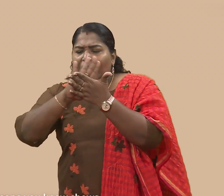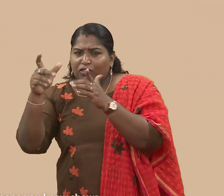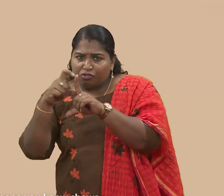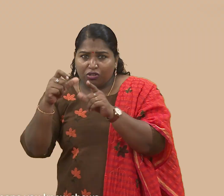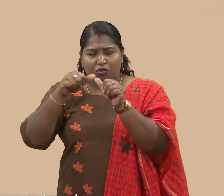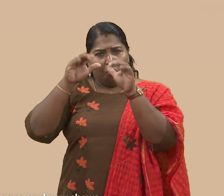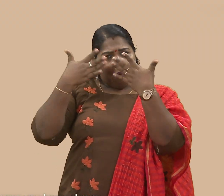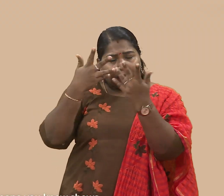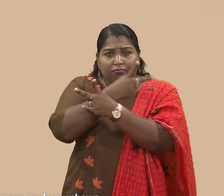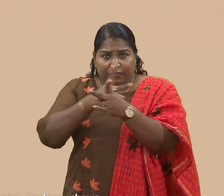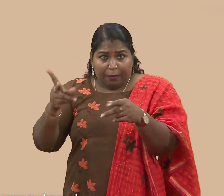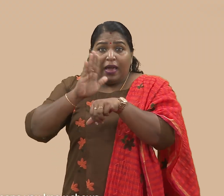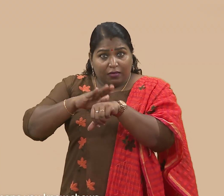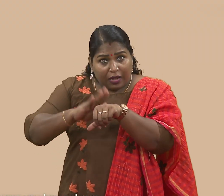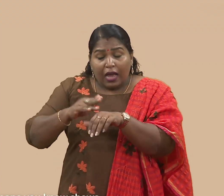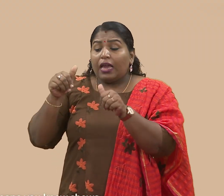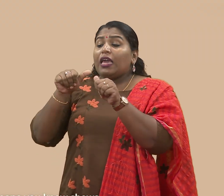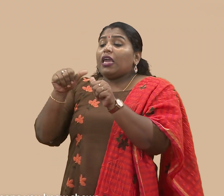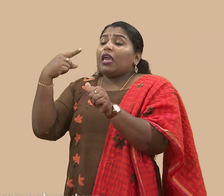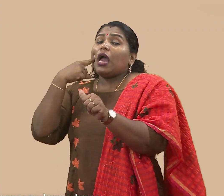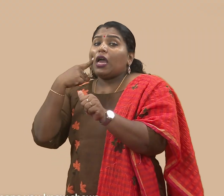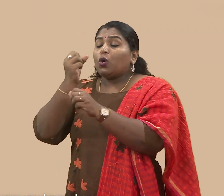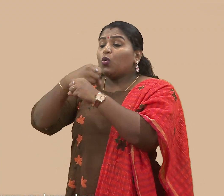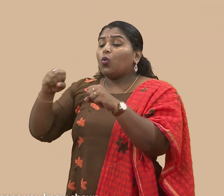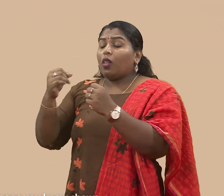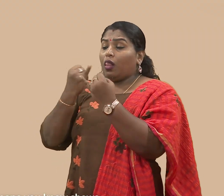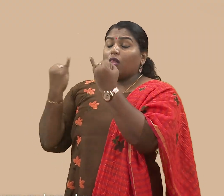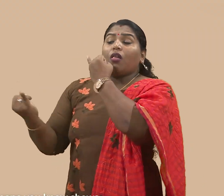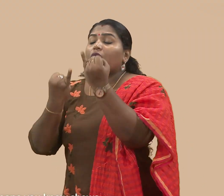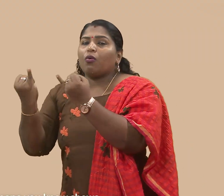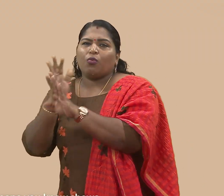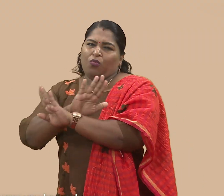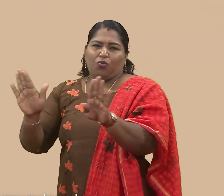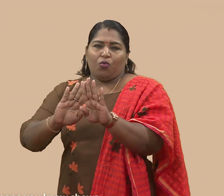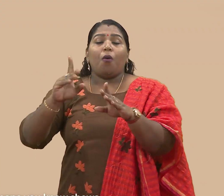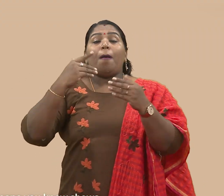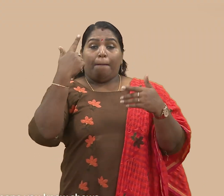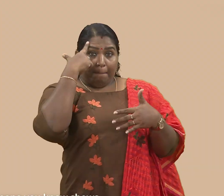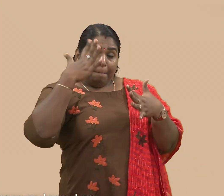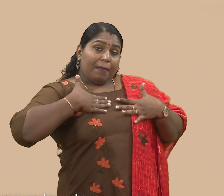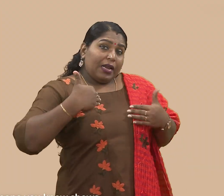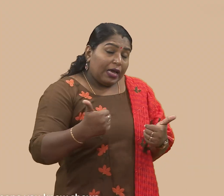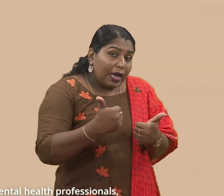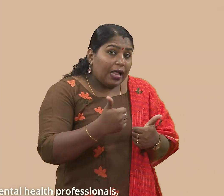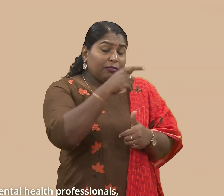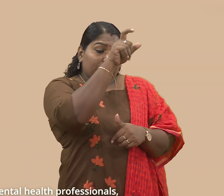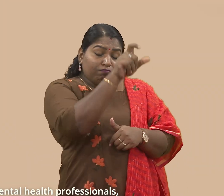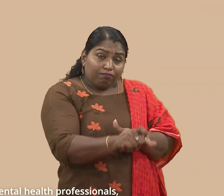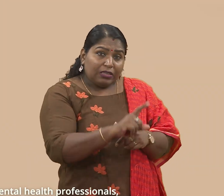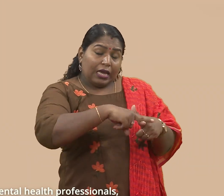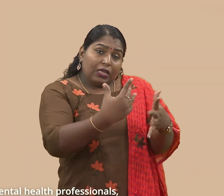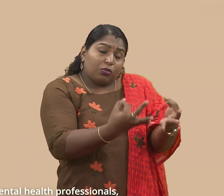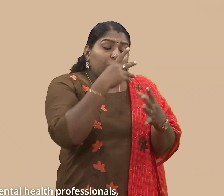പരിചയത്തിലുള്ളവർക്കോ മാനസിക ബുദ്ധിമുട്ടുകളോ ADHD, ഓട്ടിസം, ഡിപ്രഷൻ പോലുള്ള അവസ്ഥകൾ ഉണ്ടെന്ന് സംശയം തോന്നുകയാണെങ്കിൽ AI,